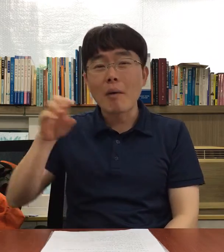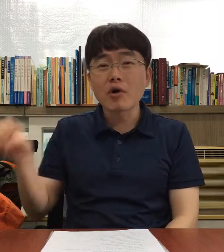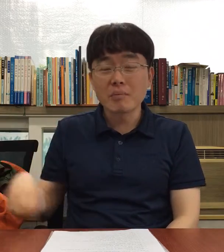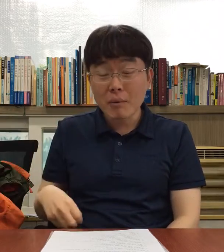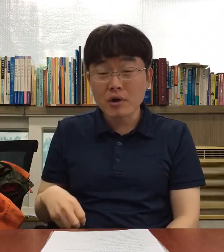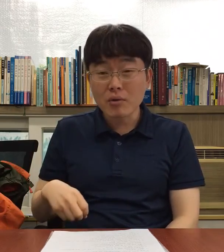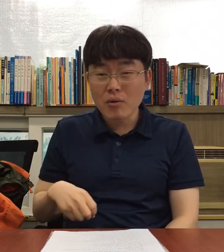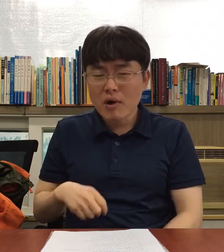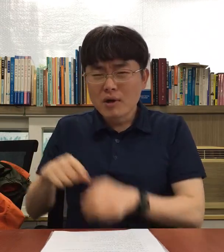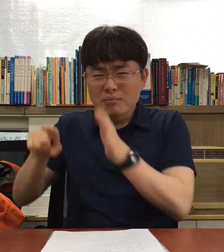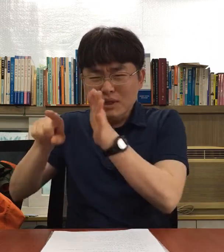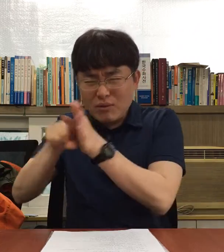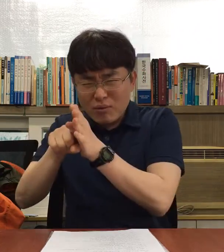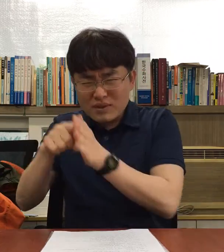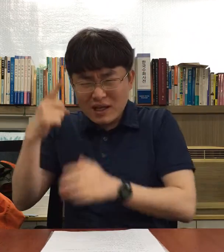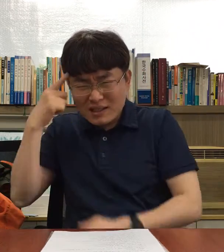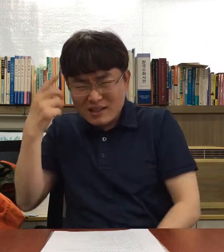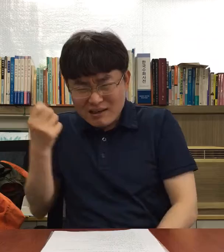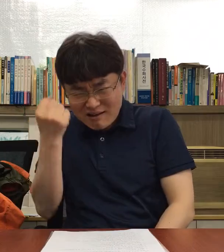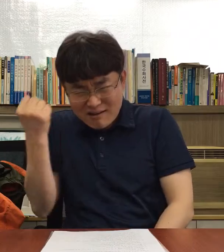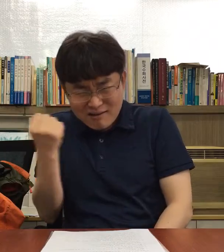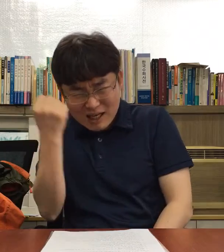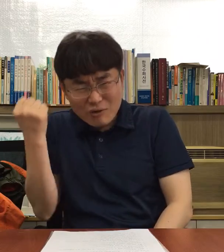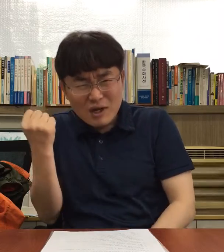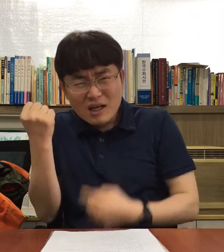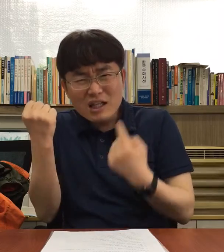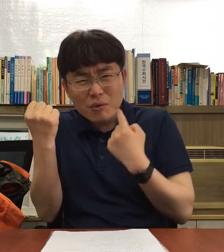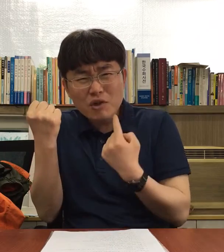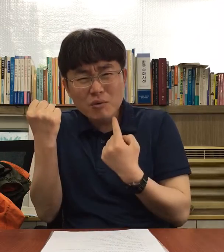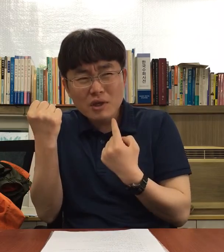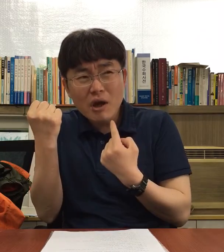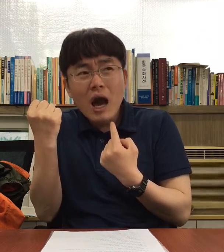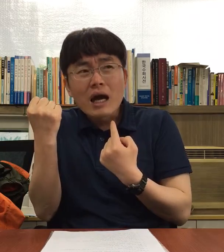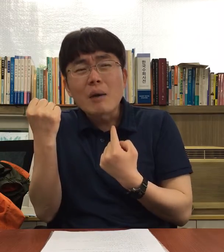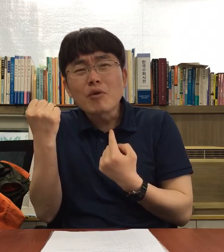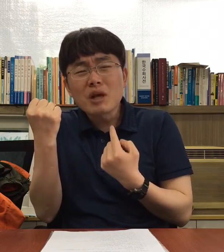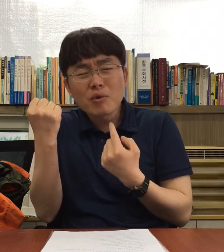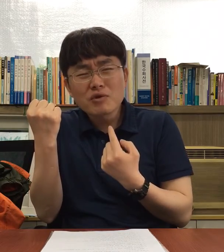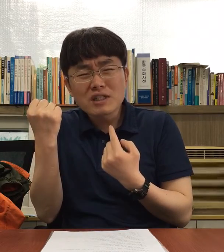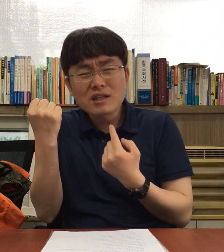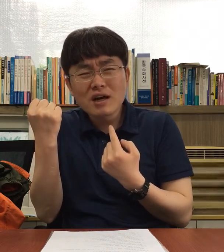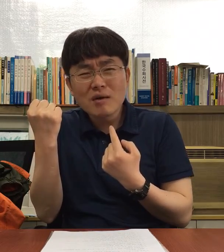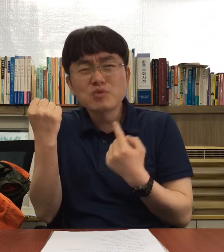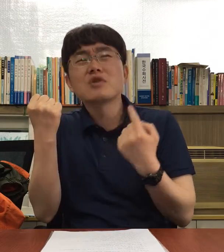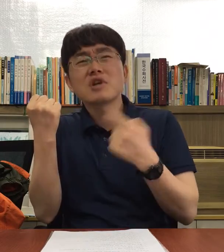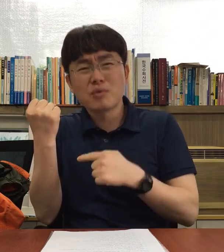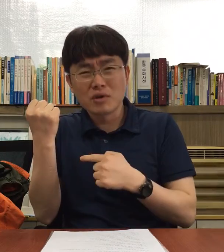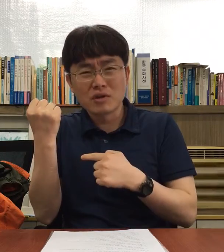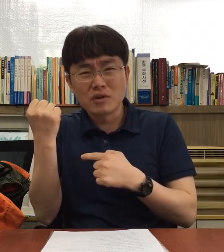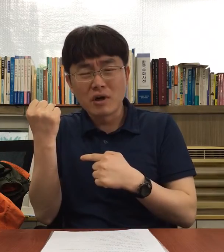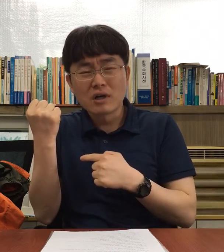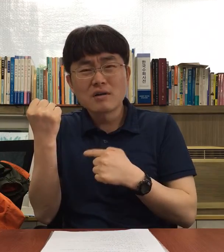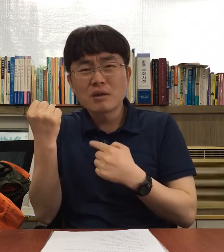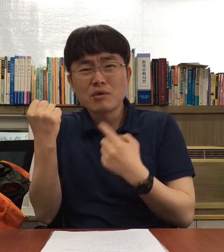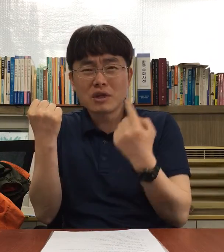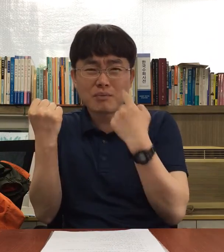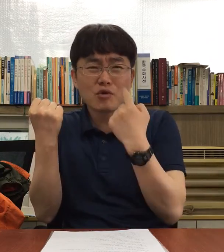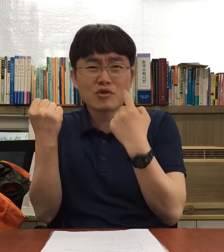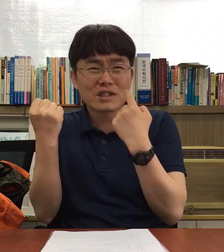과목을 빼버리고 믿고 생각하신 게 계속 이때 표정이 보세요. 감옥이라는 표현 자체가 부정적인 표현이거든요. 그러다 보니까 표정 자체가